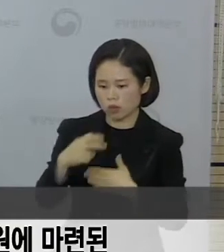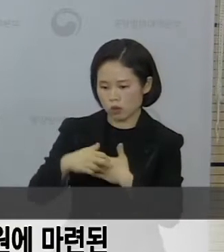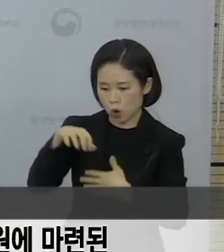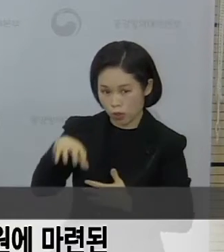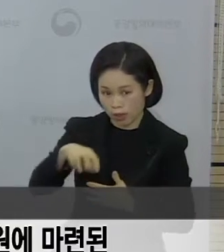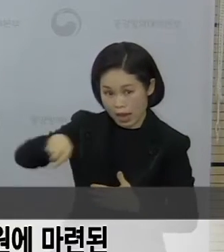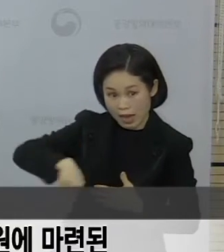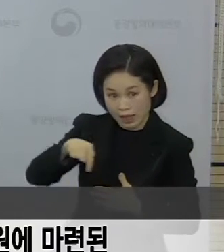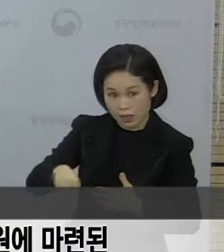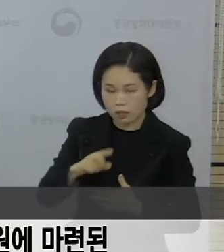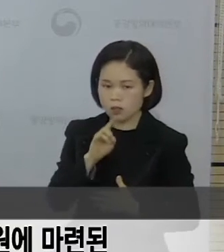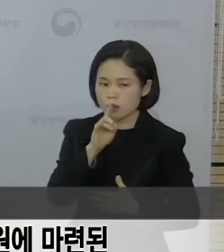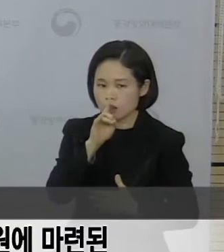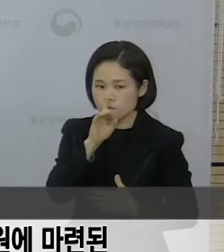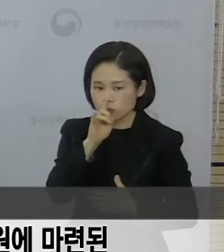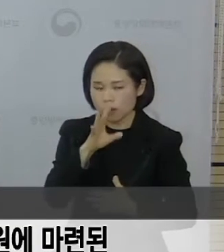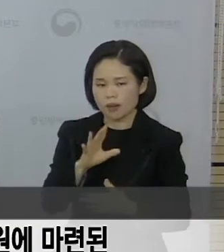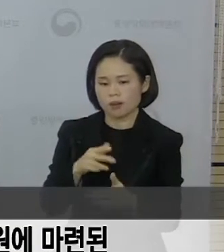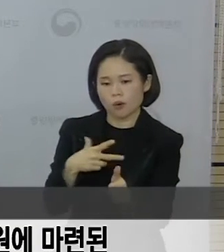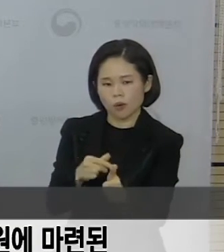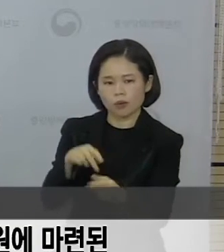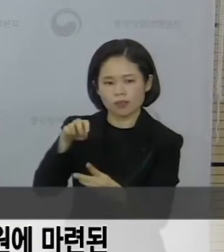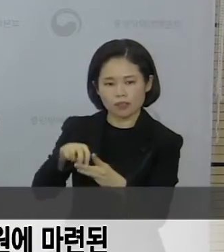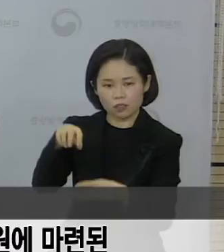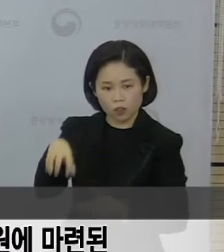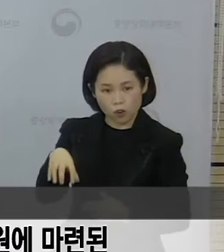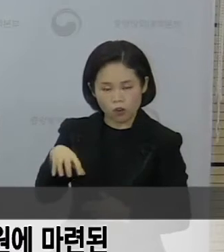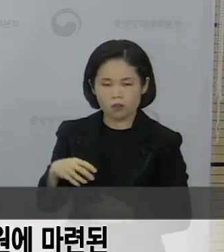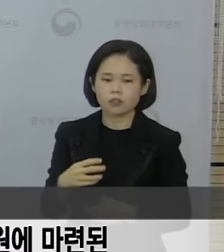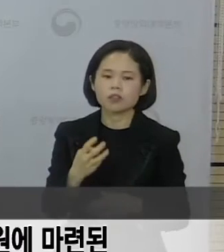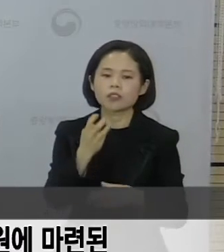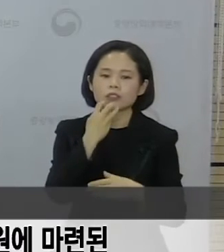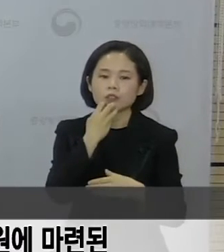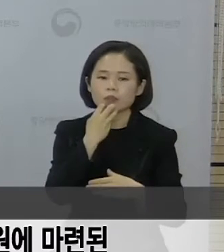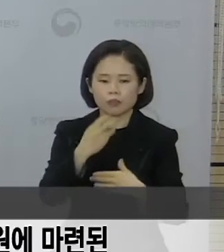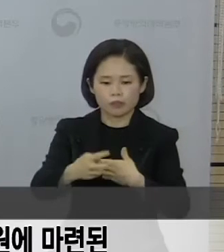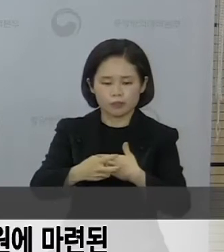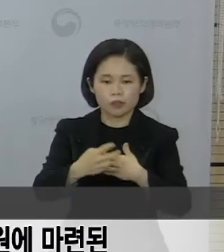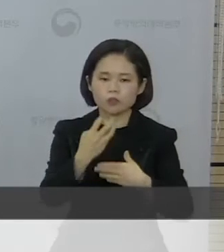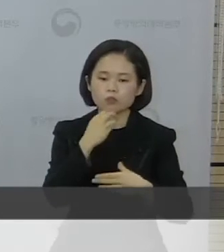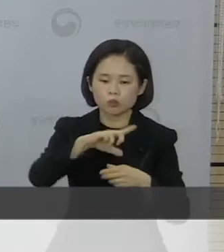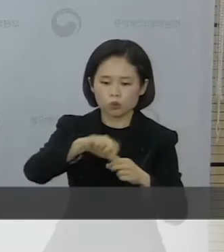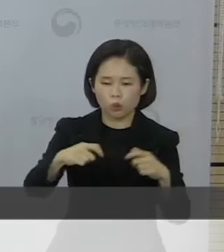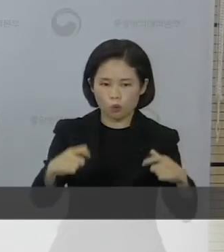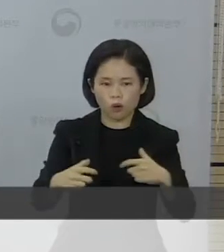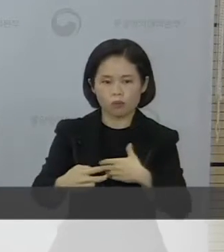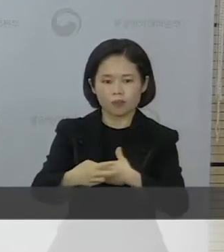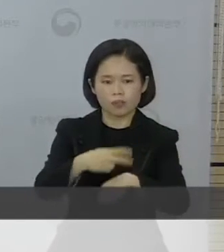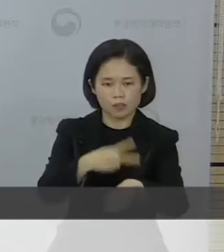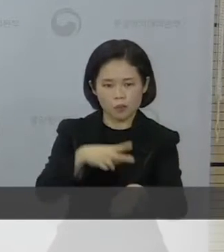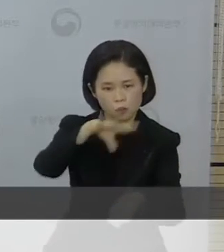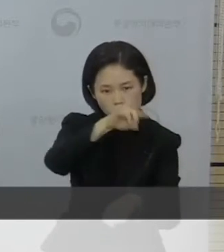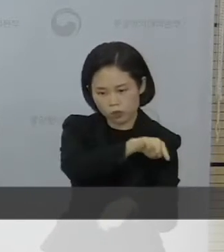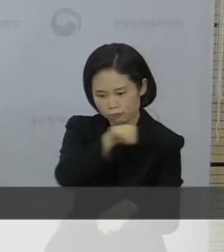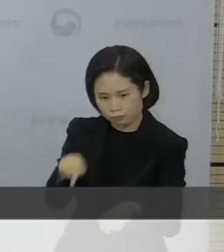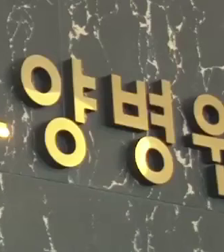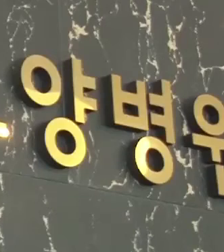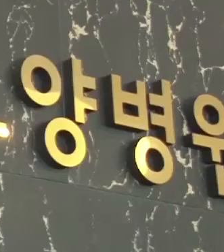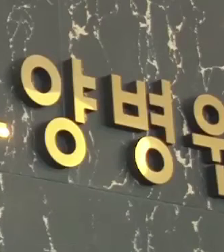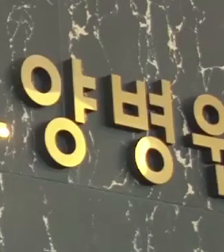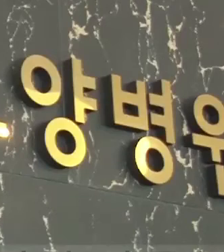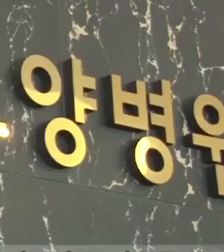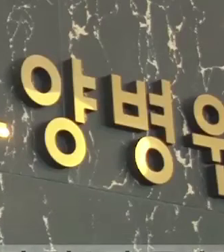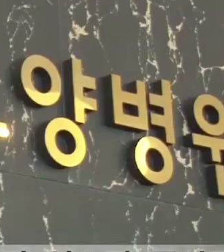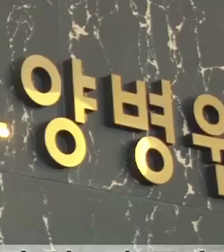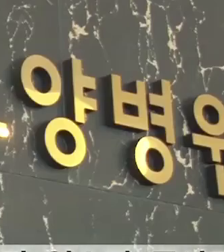중앙 예방접종 센터에서 수도권 소재의 의료기관 의류 진 을 중심으로 예방 접종을 시행할 계획입니다